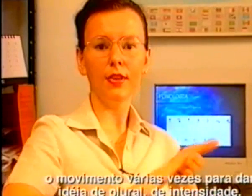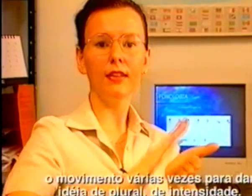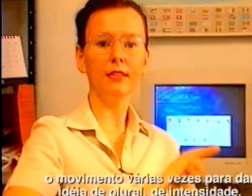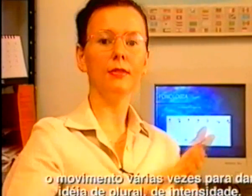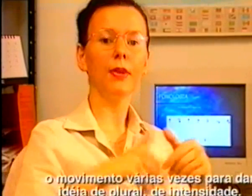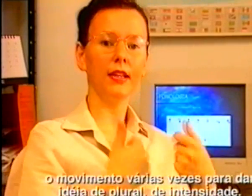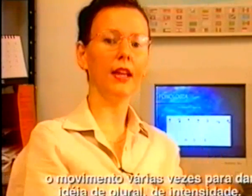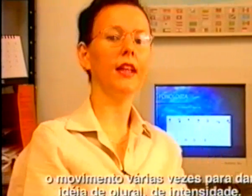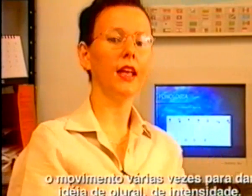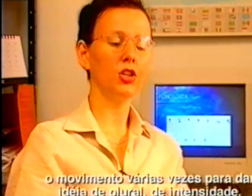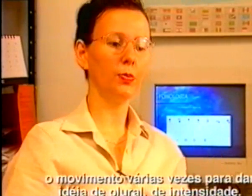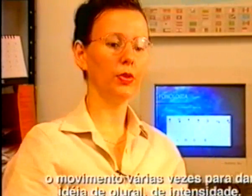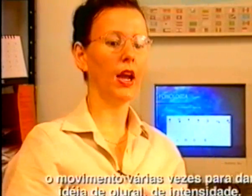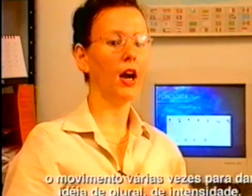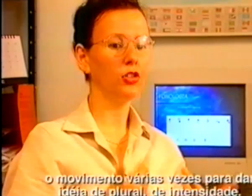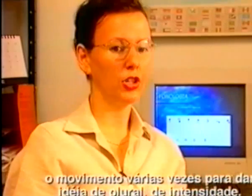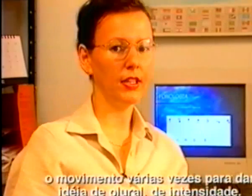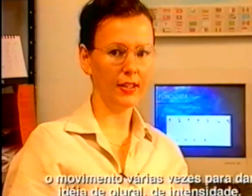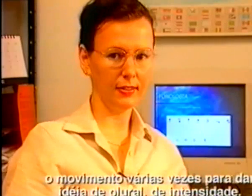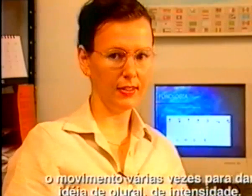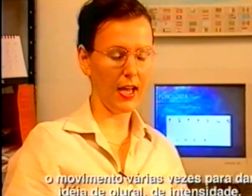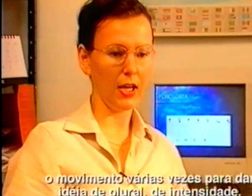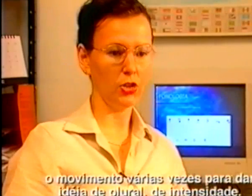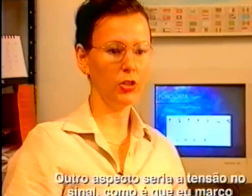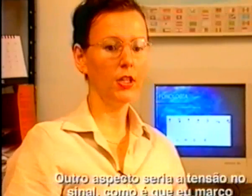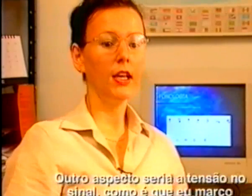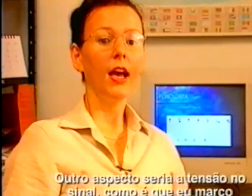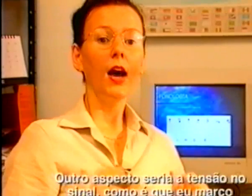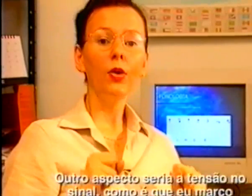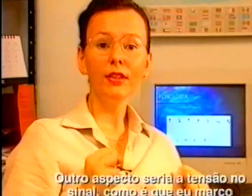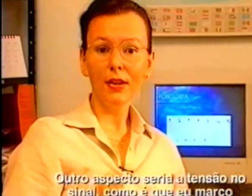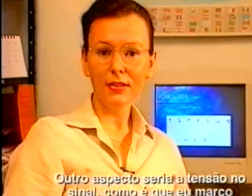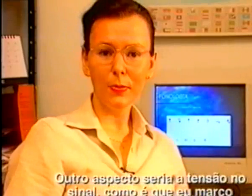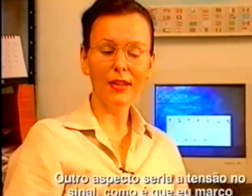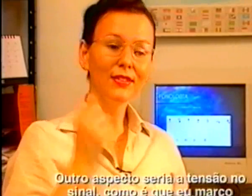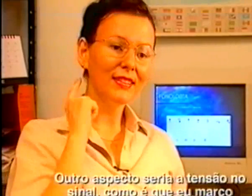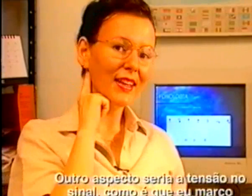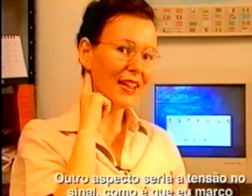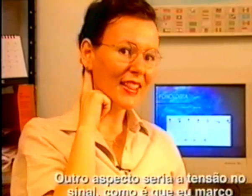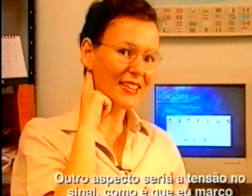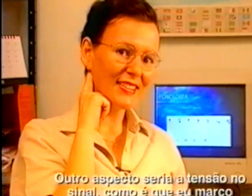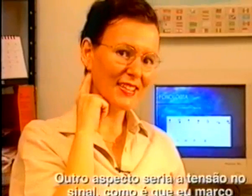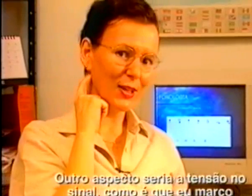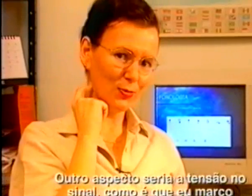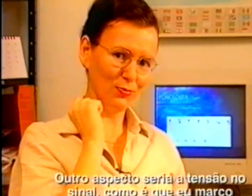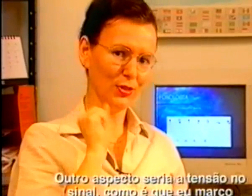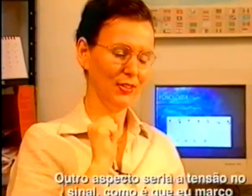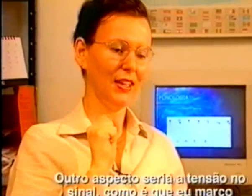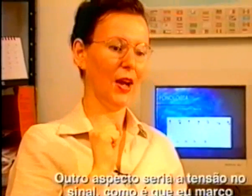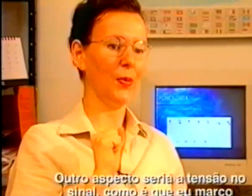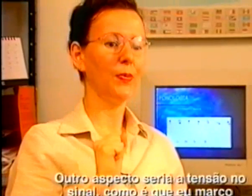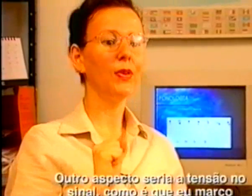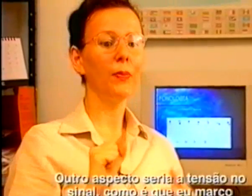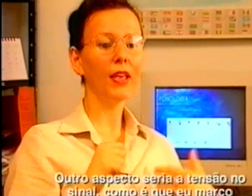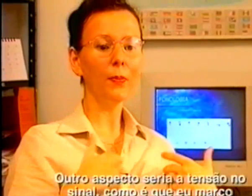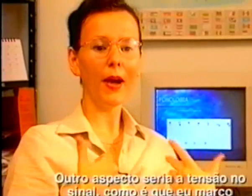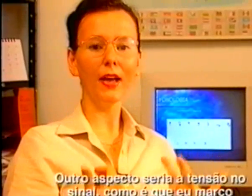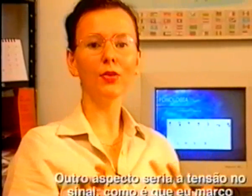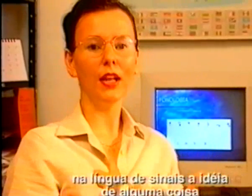várias vezes para dar ideia de plural, de intensidade. Outro aspecto seria a tensão do sinal. Como é que eu marco